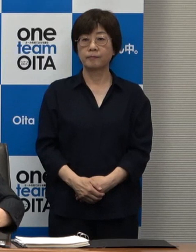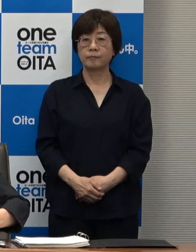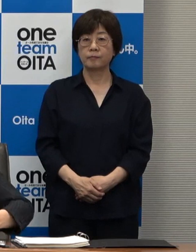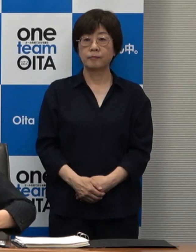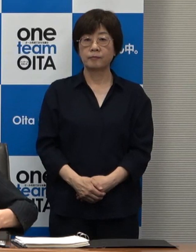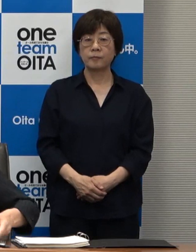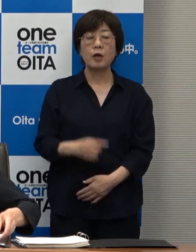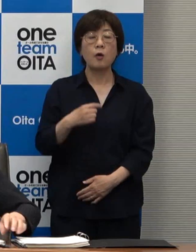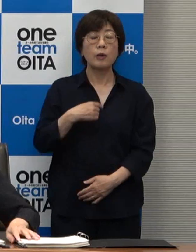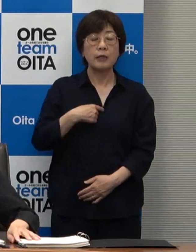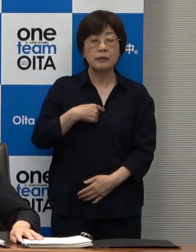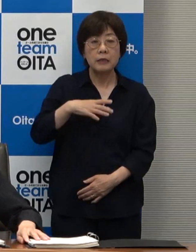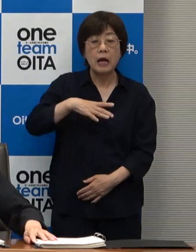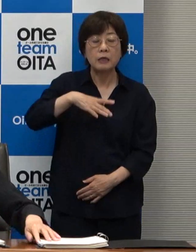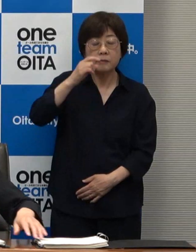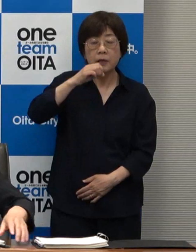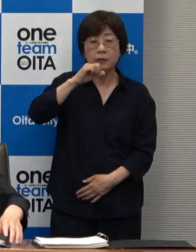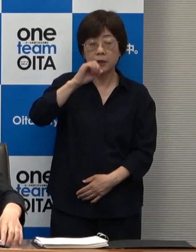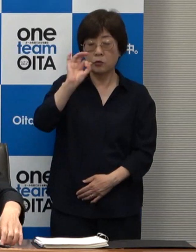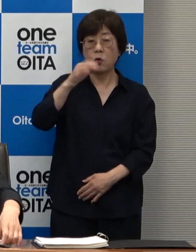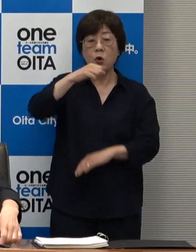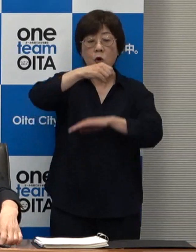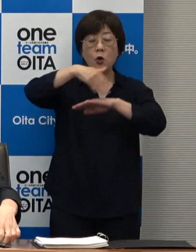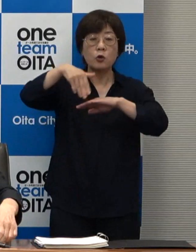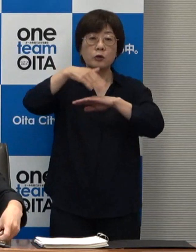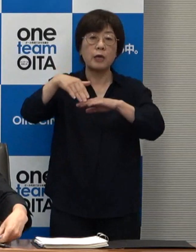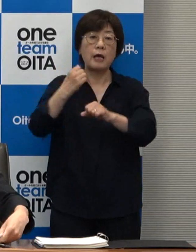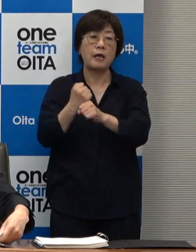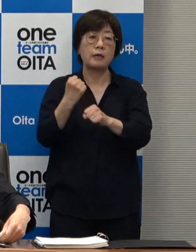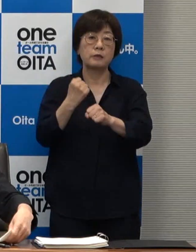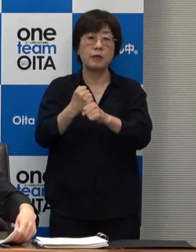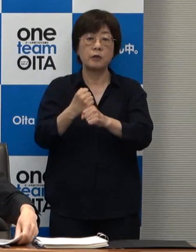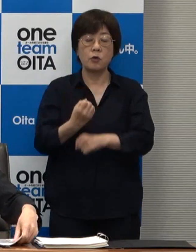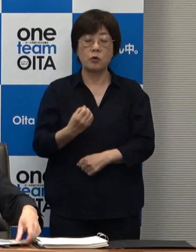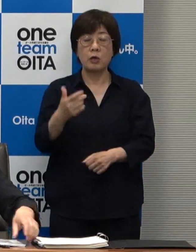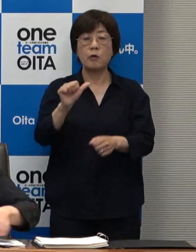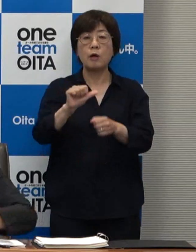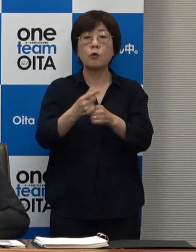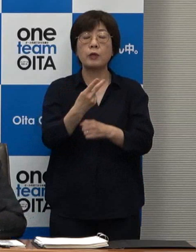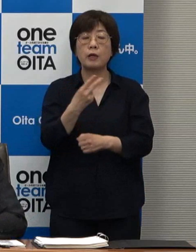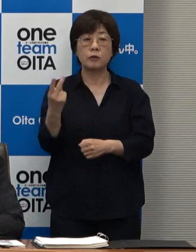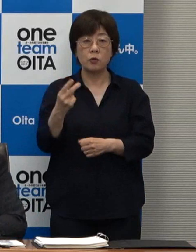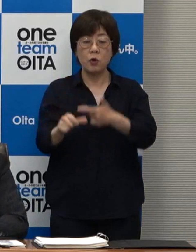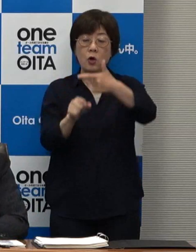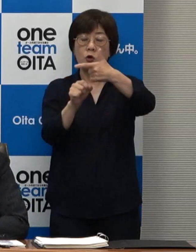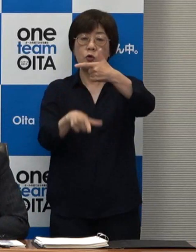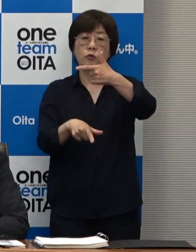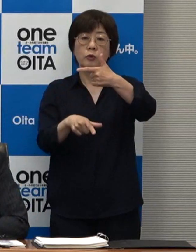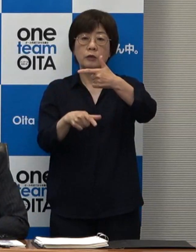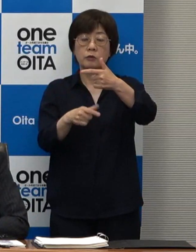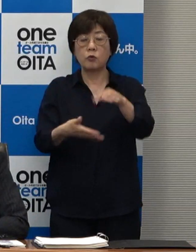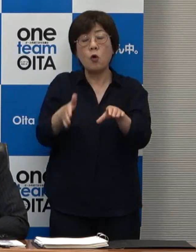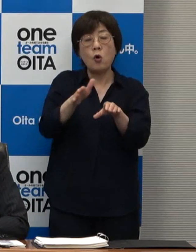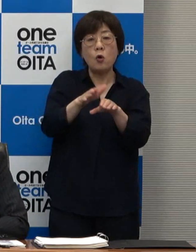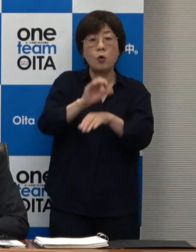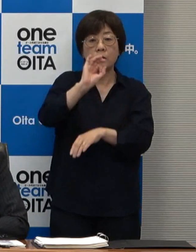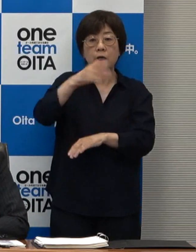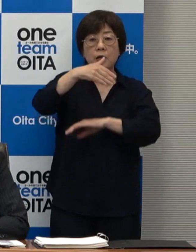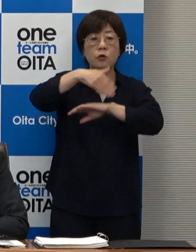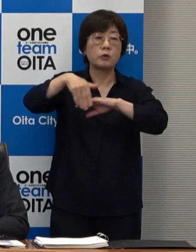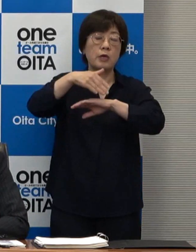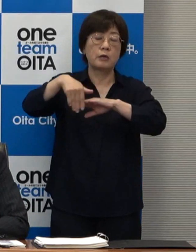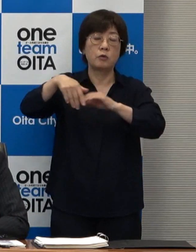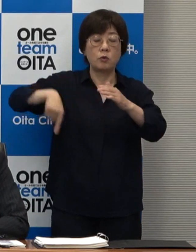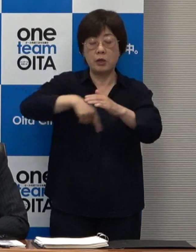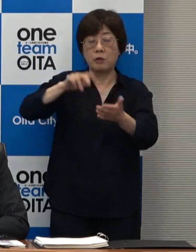私にとりまして初めての予算編成となりました。令和5年度6月補正予算案がまとめまりましたので